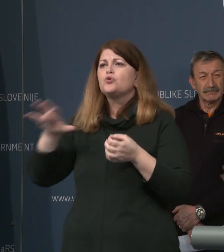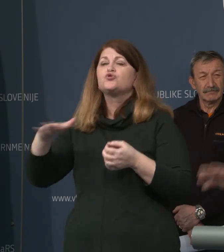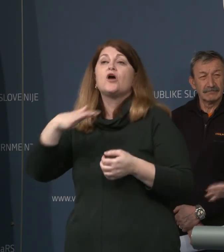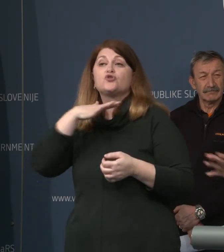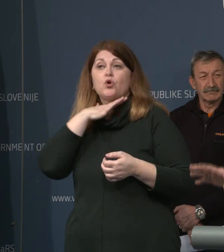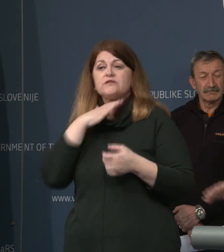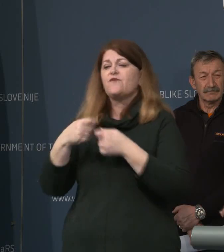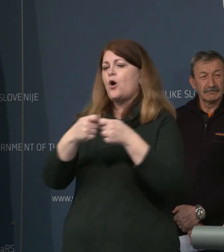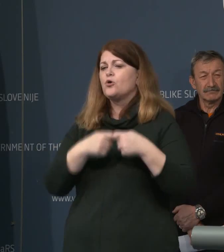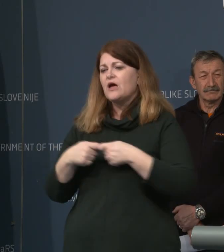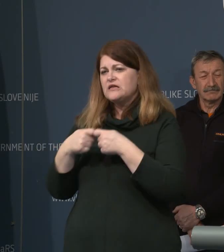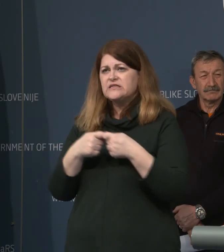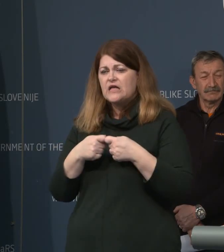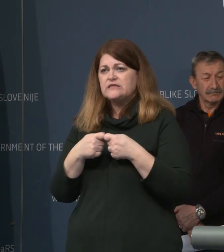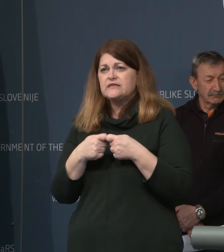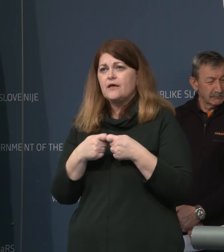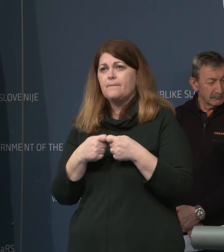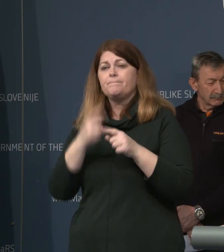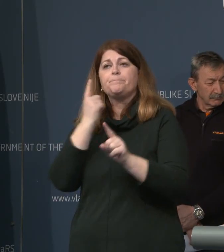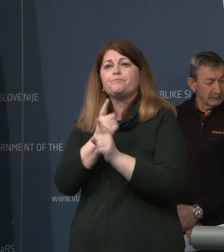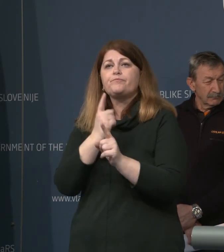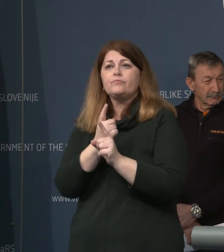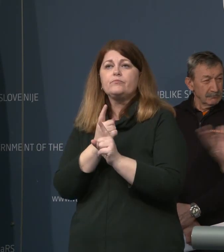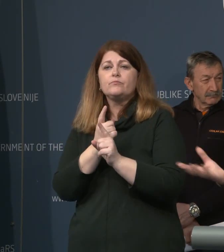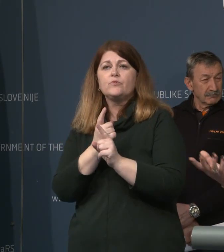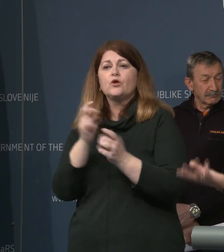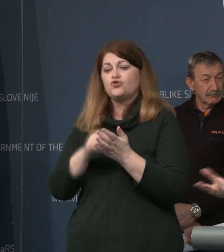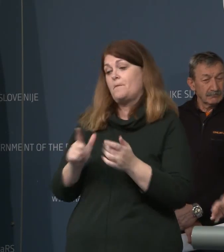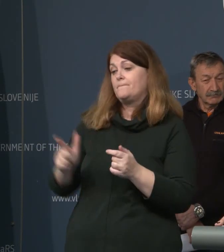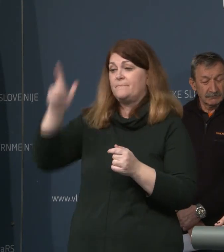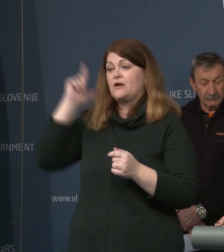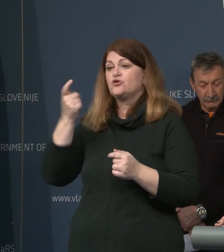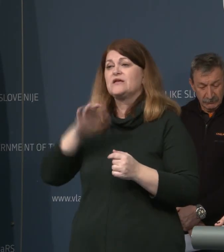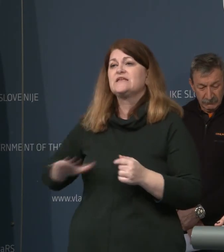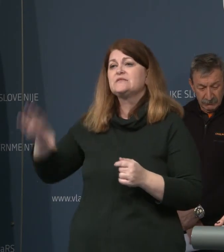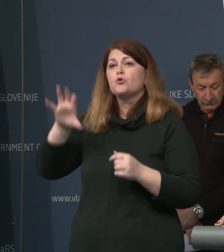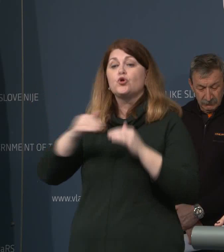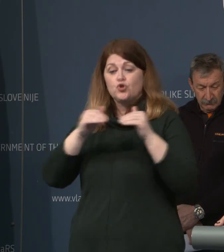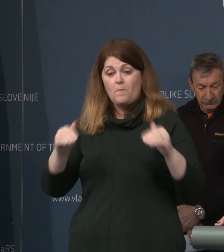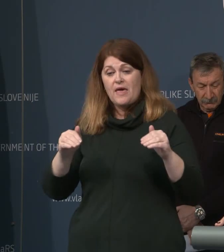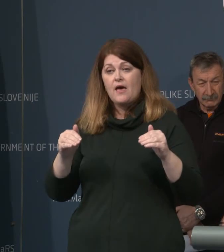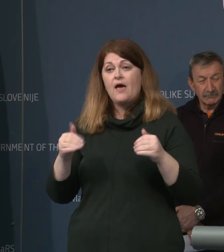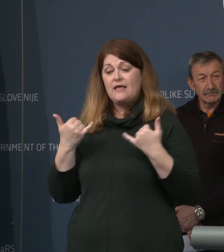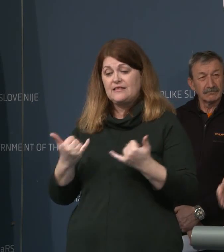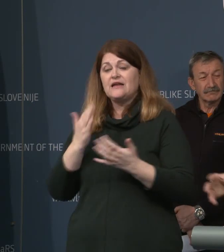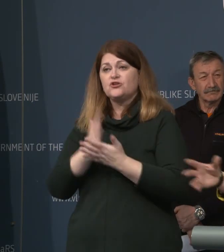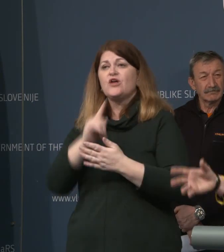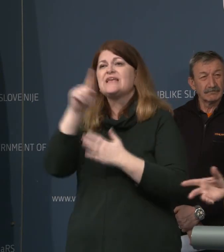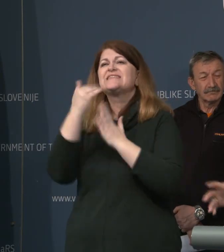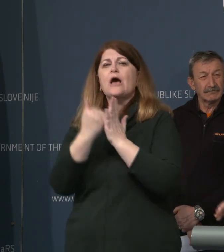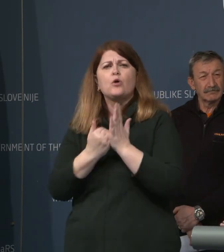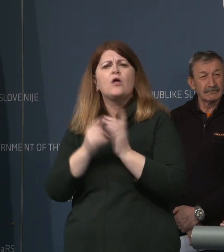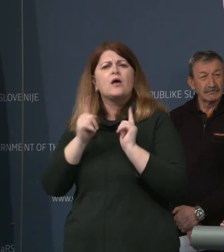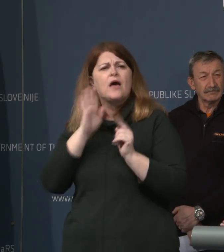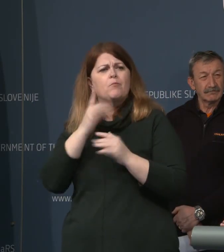šolstva, organizacije in tako dalje, tudi seveda še pred včerajšnjim z področja meja in danes že zakonodaje,